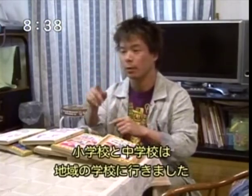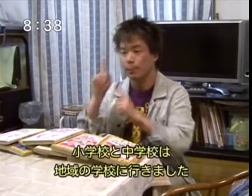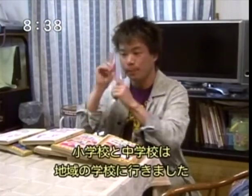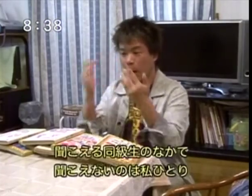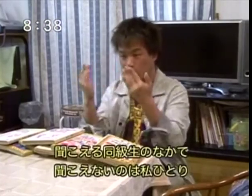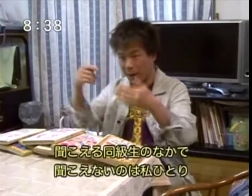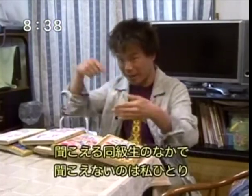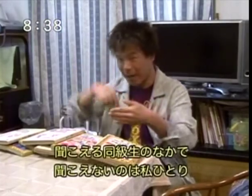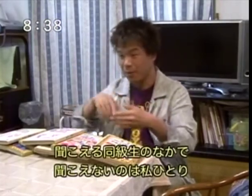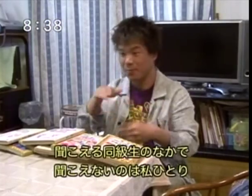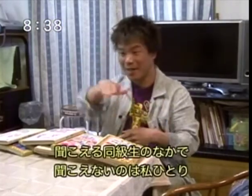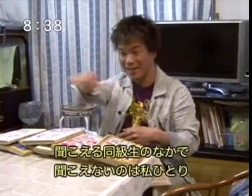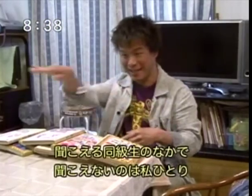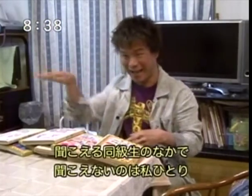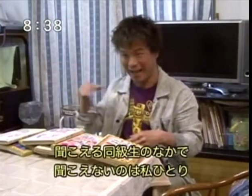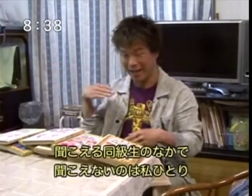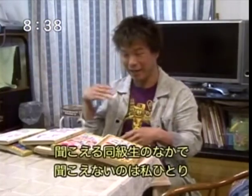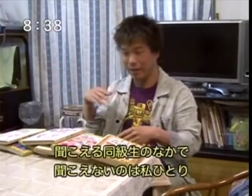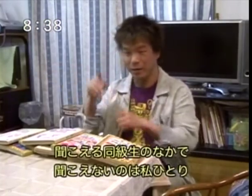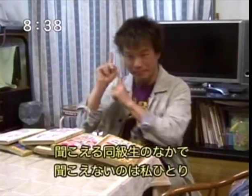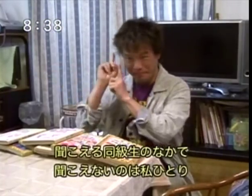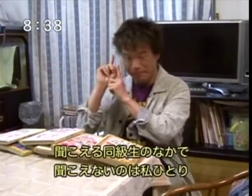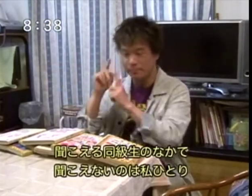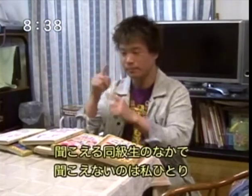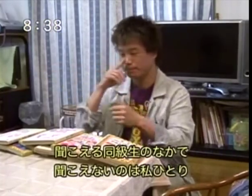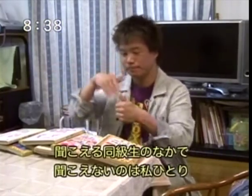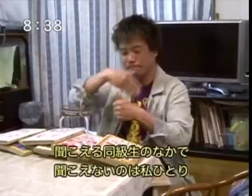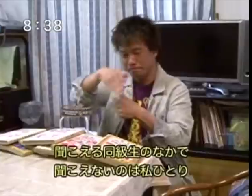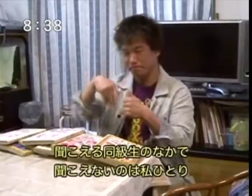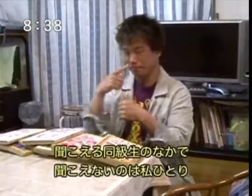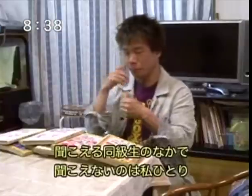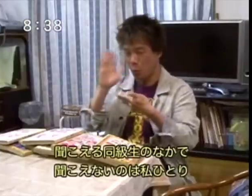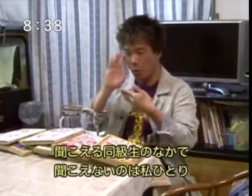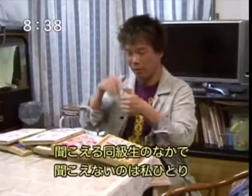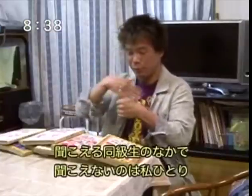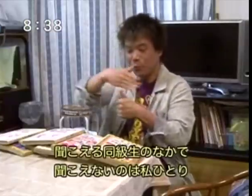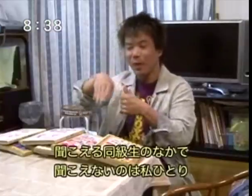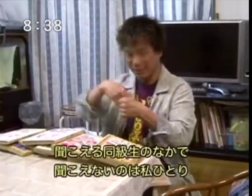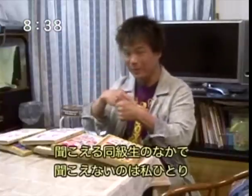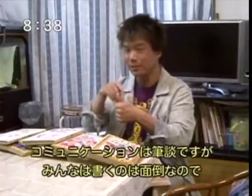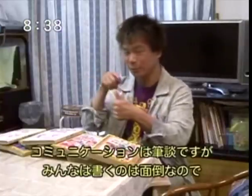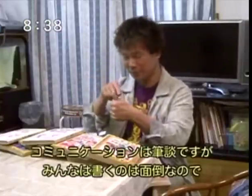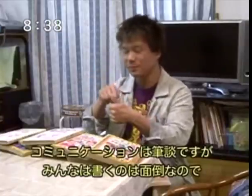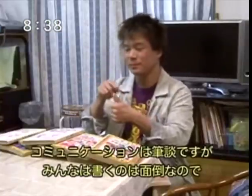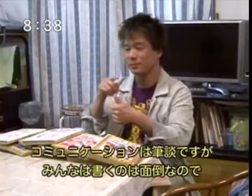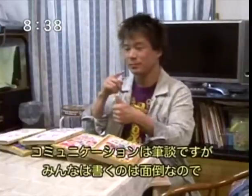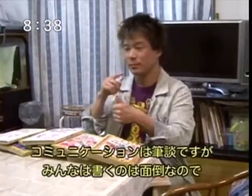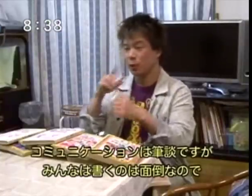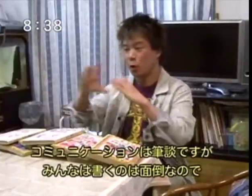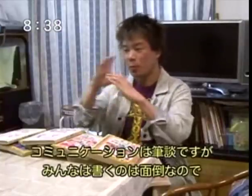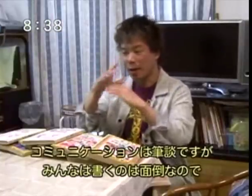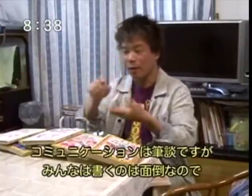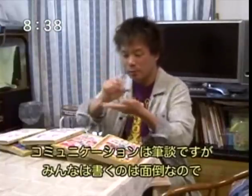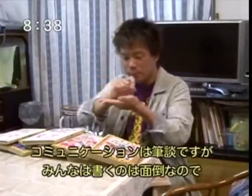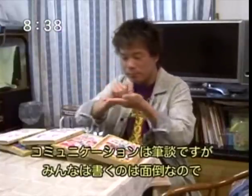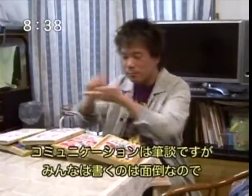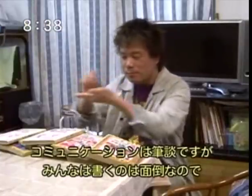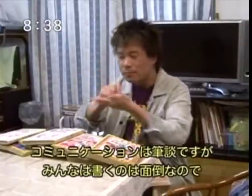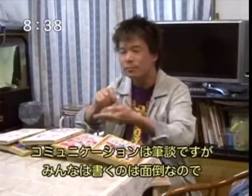きました。聞こえる同級生の中で聞こえないのは私一人。コミュニケーションは筆談です